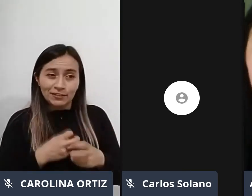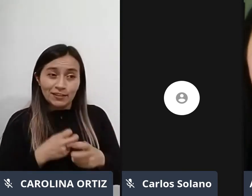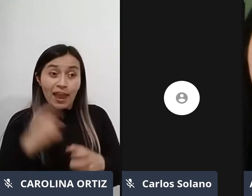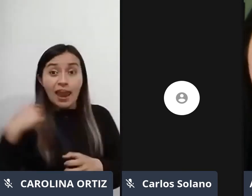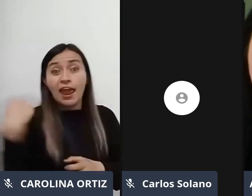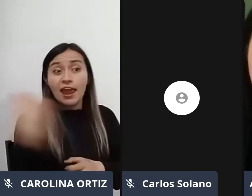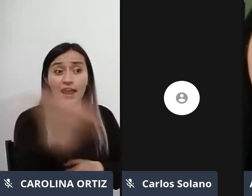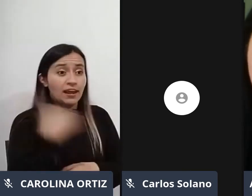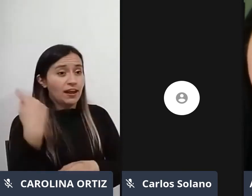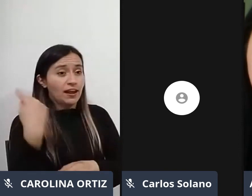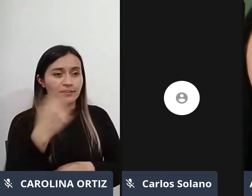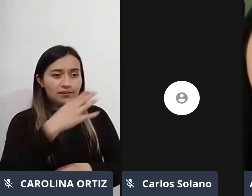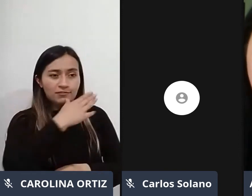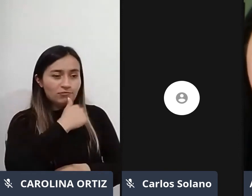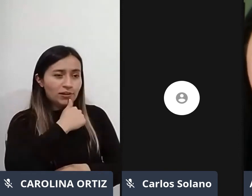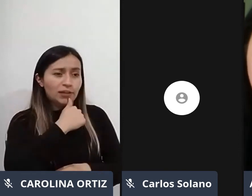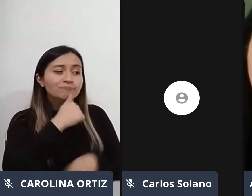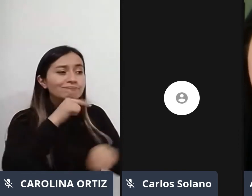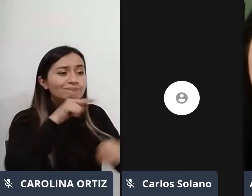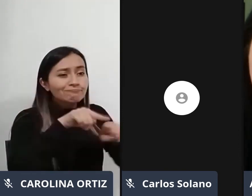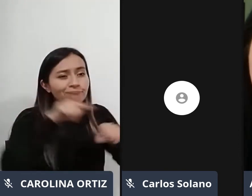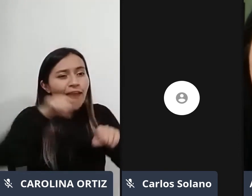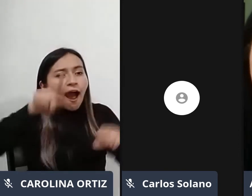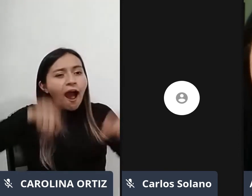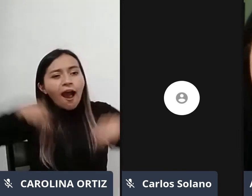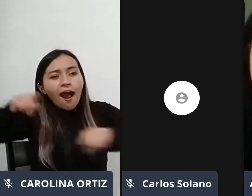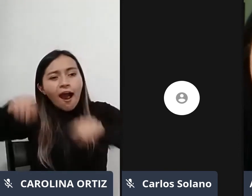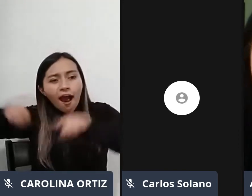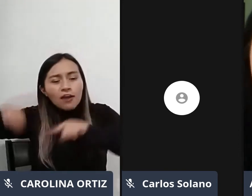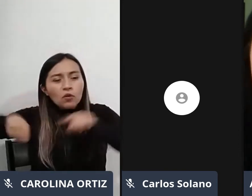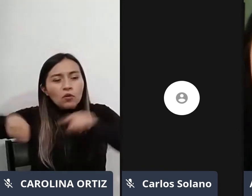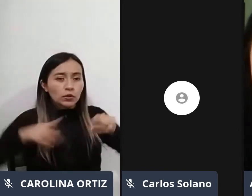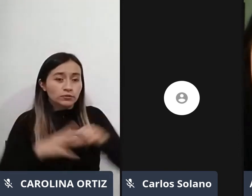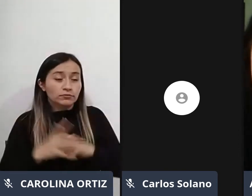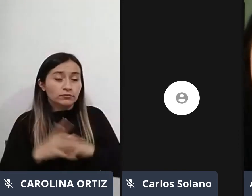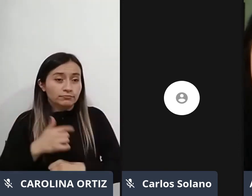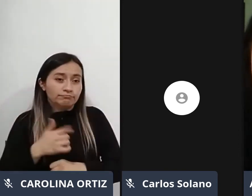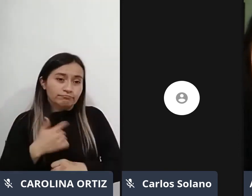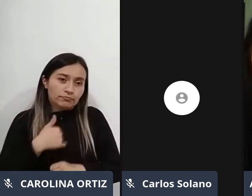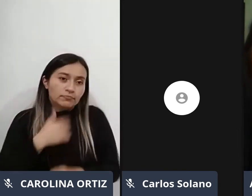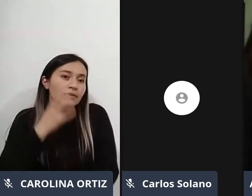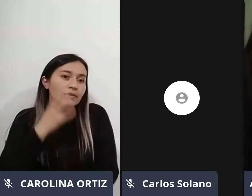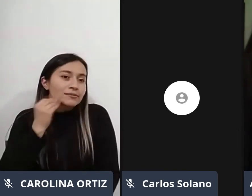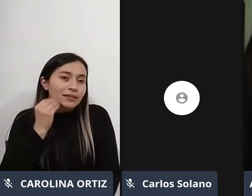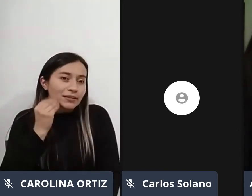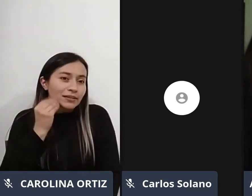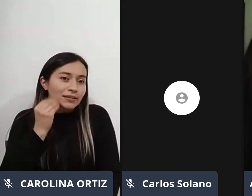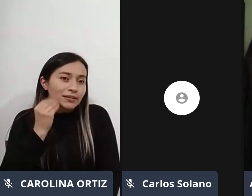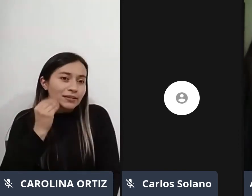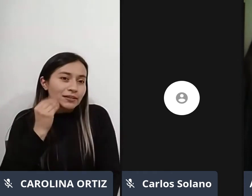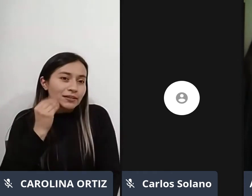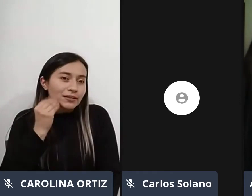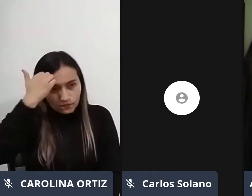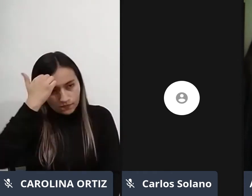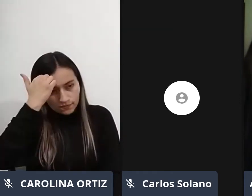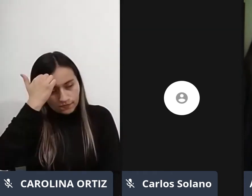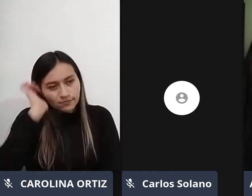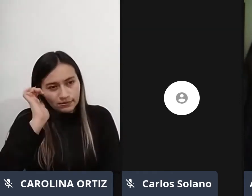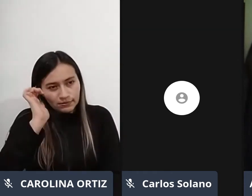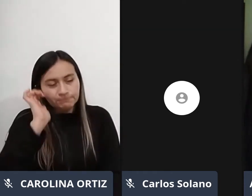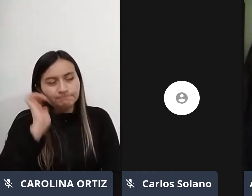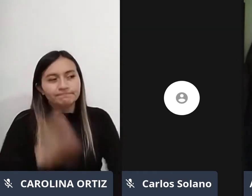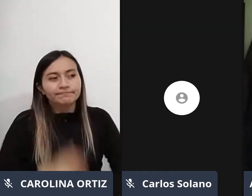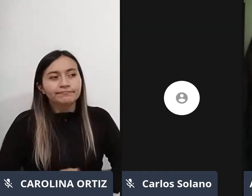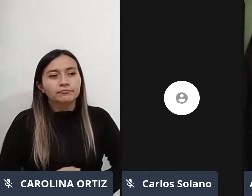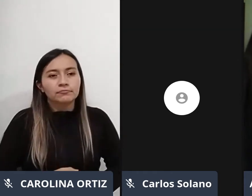desde mi experiencia como docente, el tener ciertos procesos, obviamente desde mi experiencia, ¿no?, el tener ciertos procesos